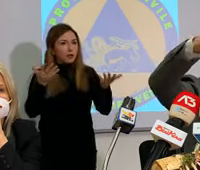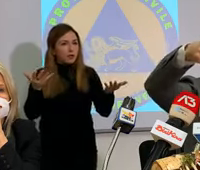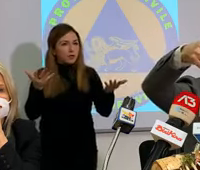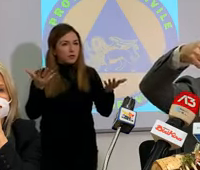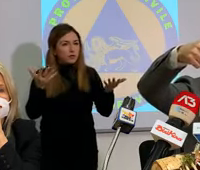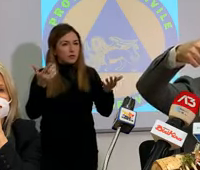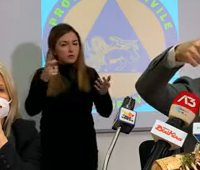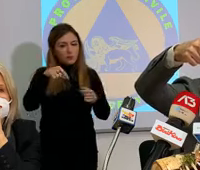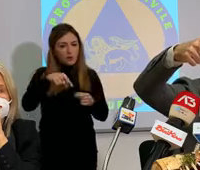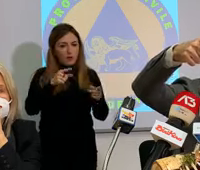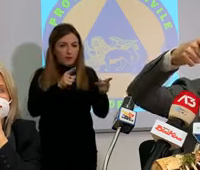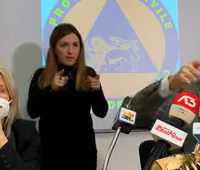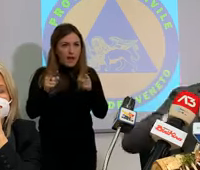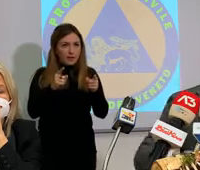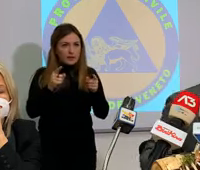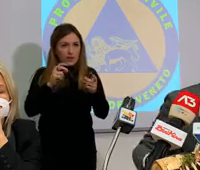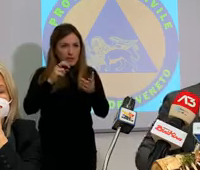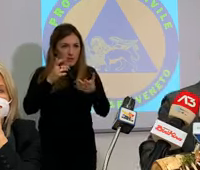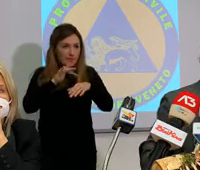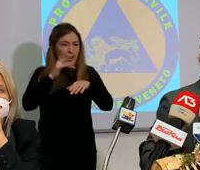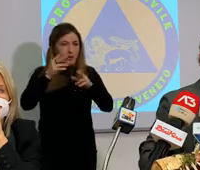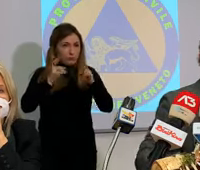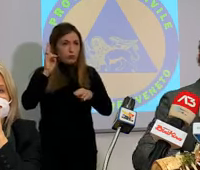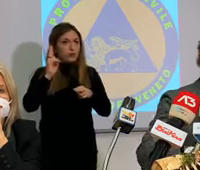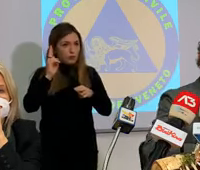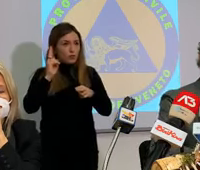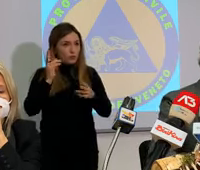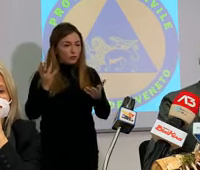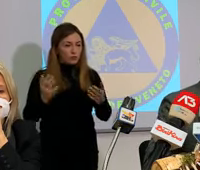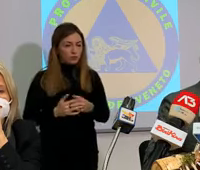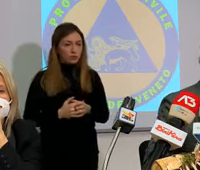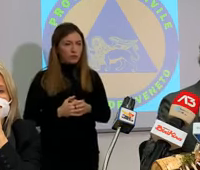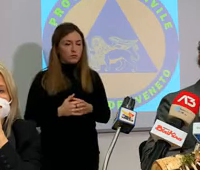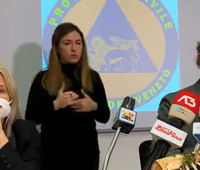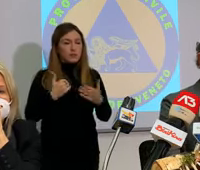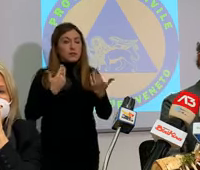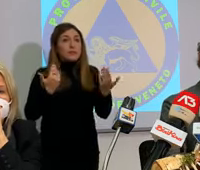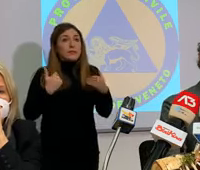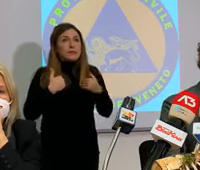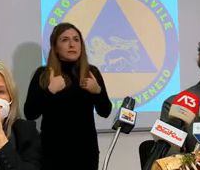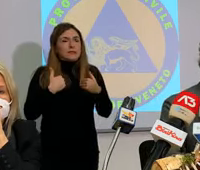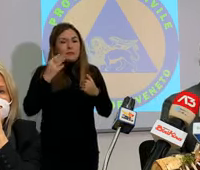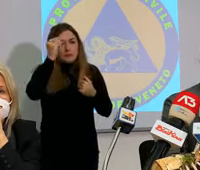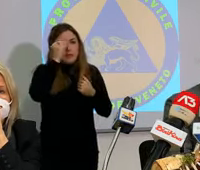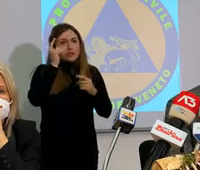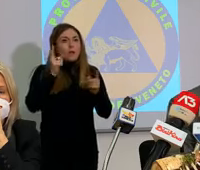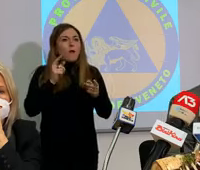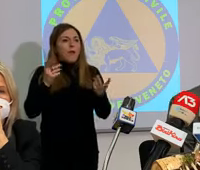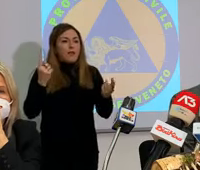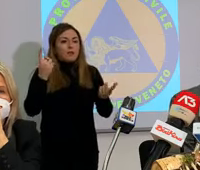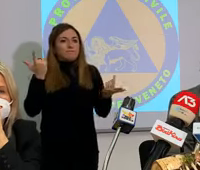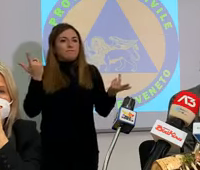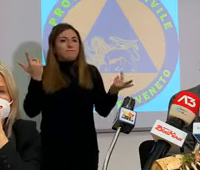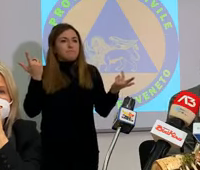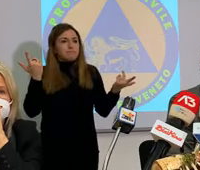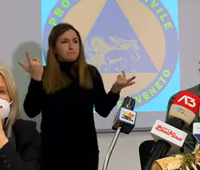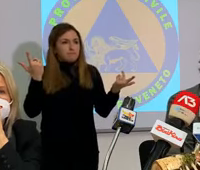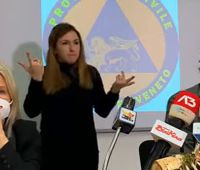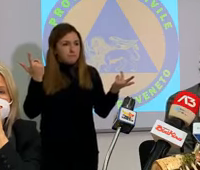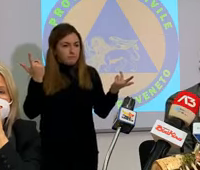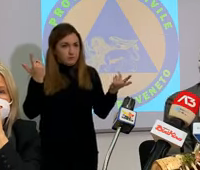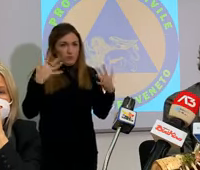è una fase ancora più delicata di quella di crescita quindi la mia posizione è che davanti a questa situazione sicura ma ve l'ho detto l'altro